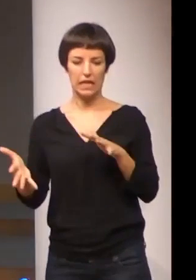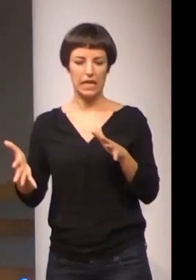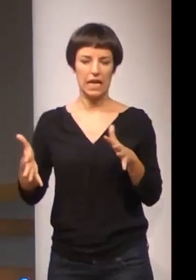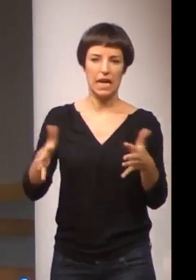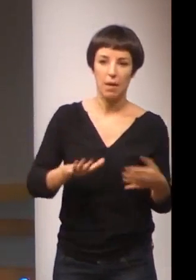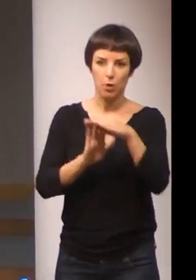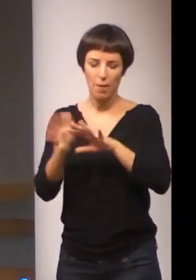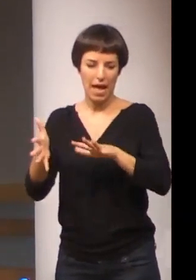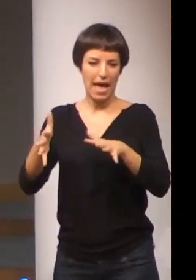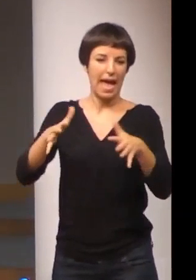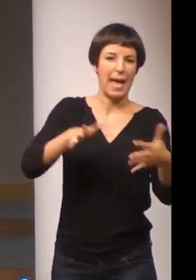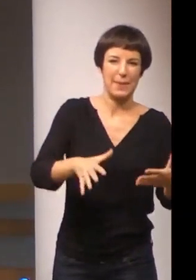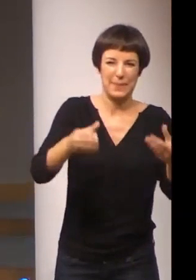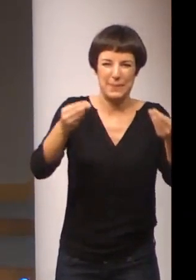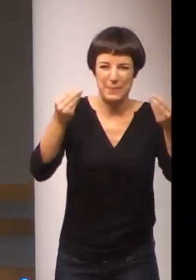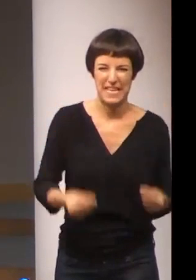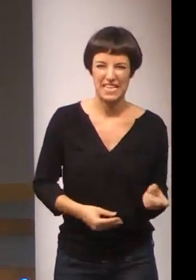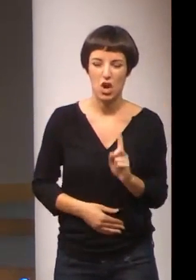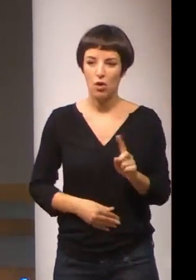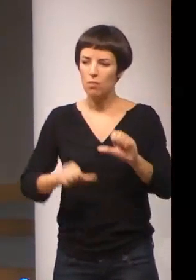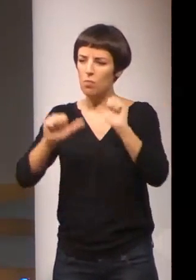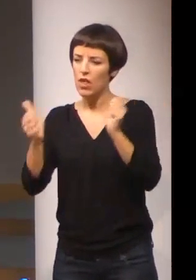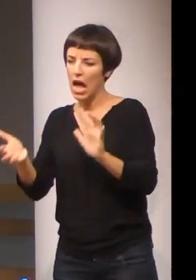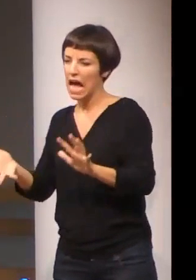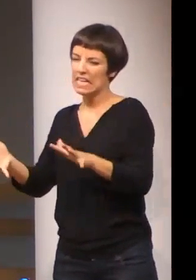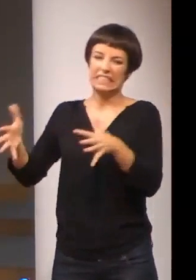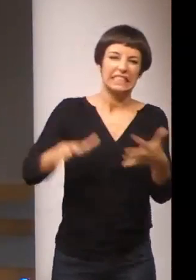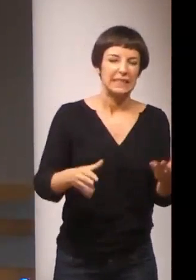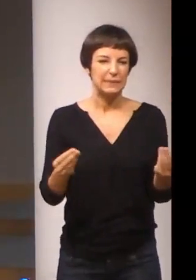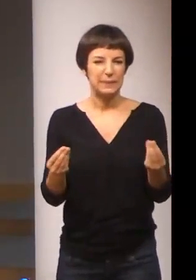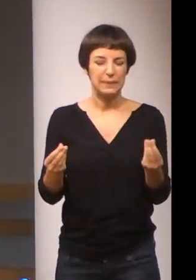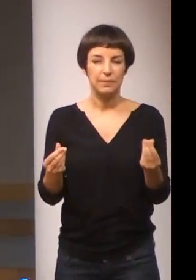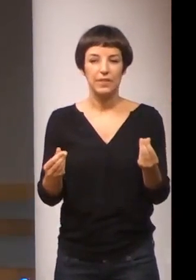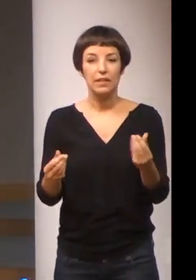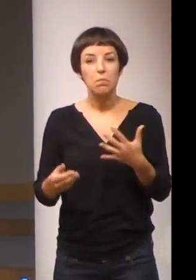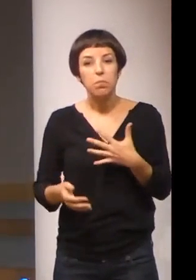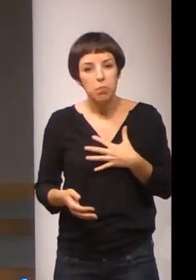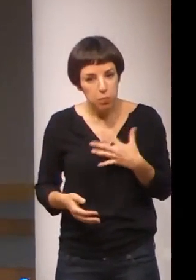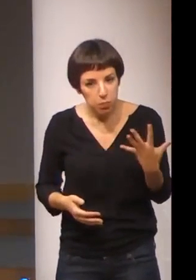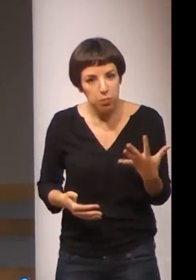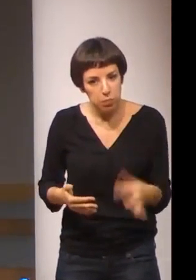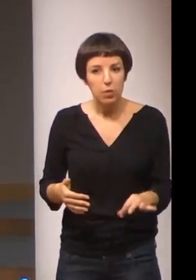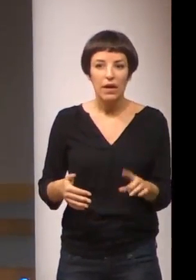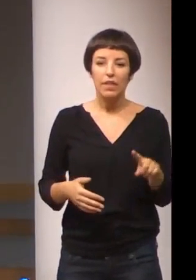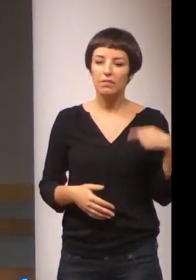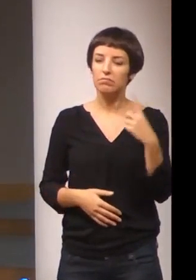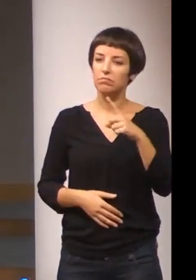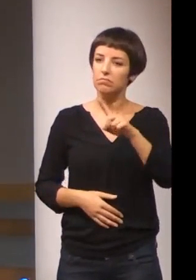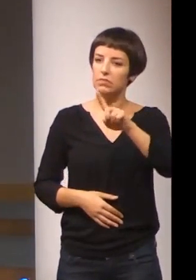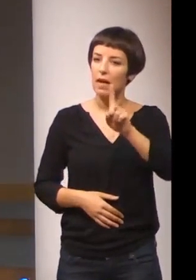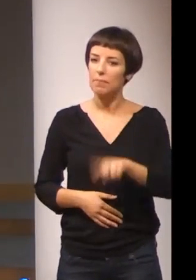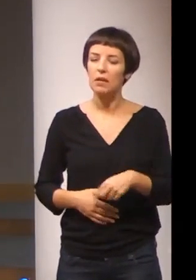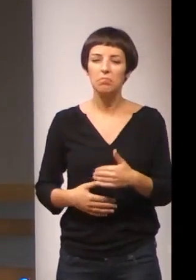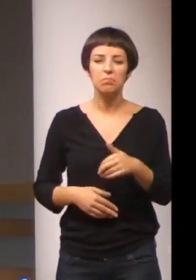programas, no se terminan de implementar esos modelos y quizás a lo mejor podemos también desarrollar